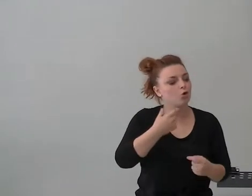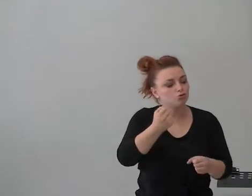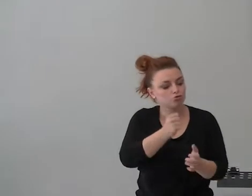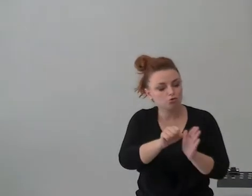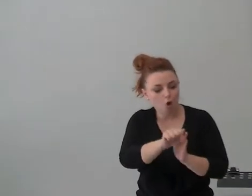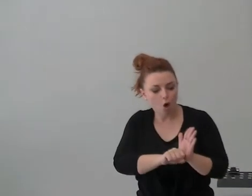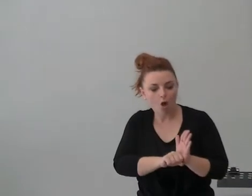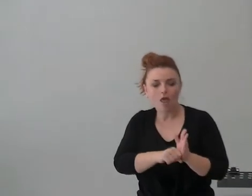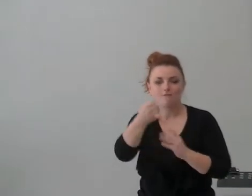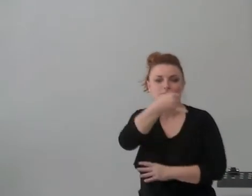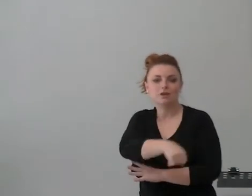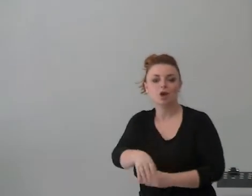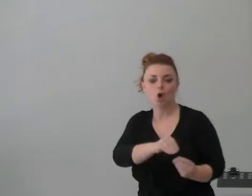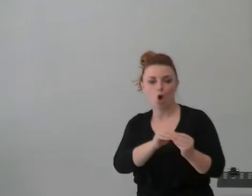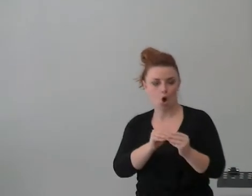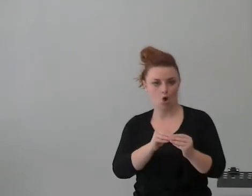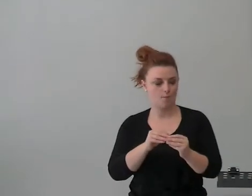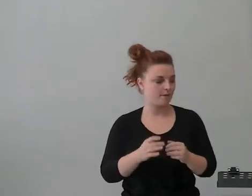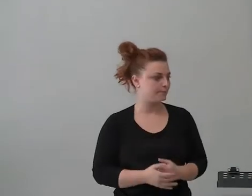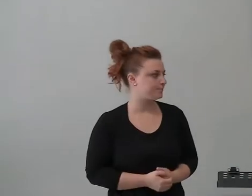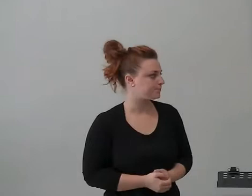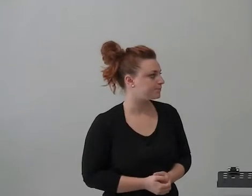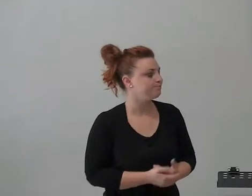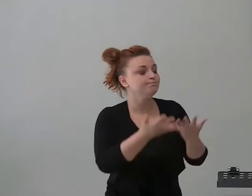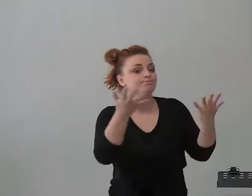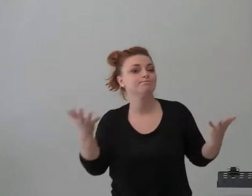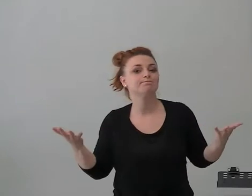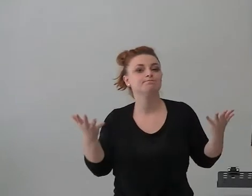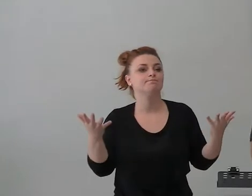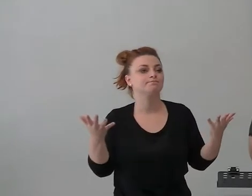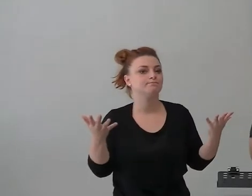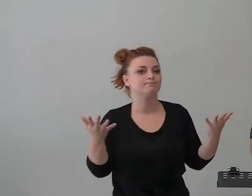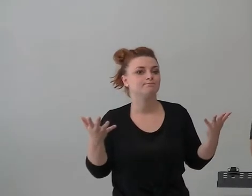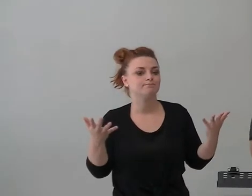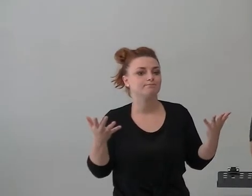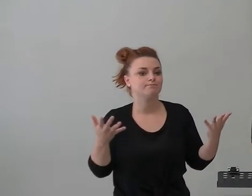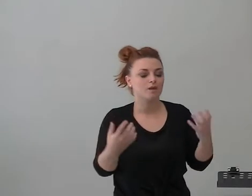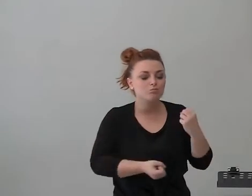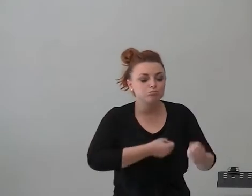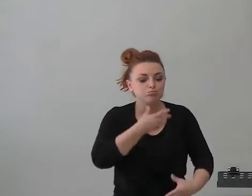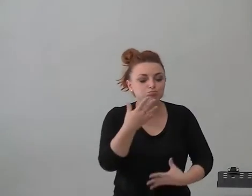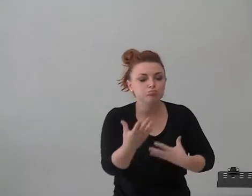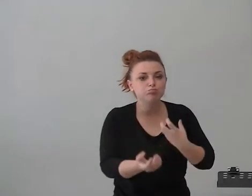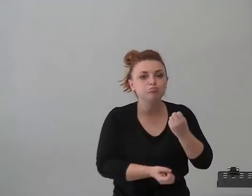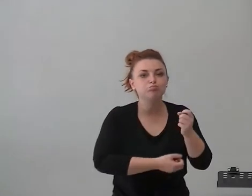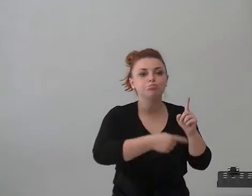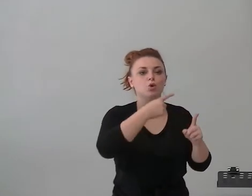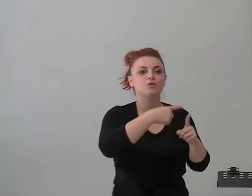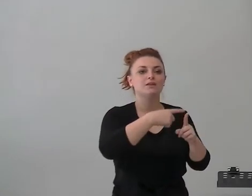Quindi il nostro frutto può essere le nostre caratteristiche. Altro?